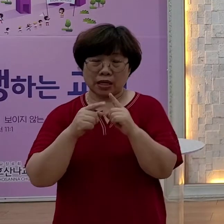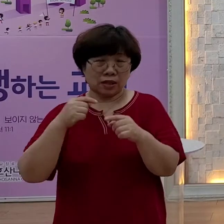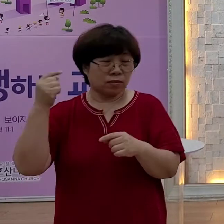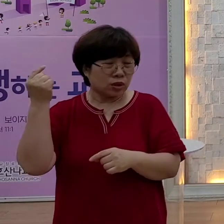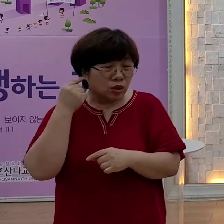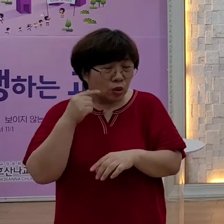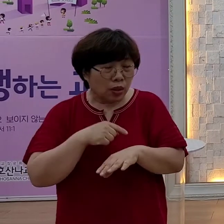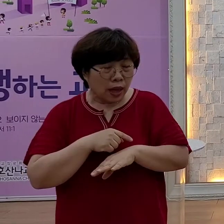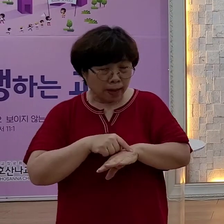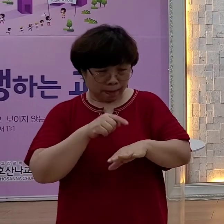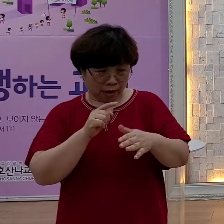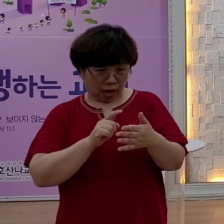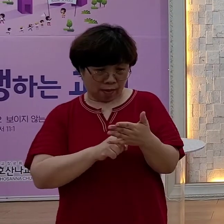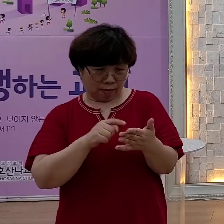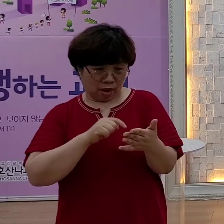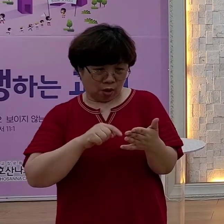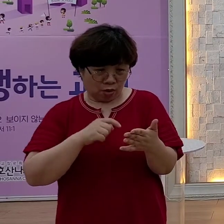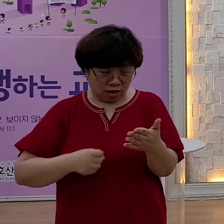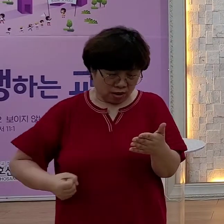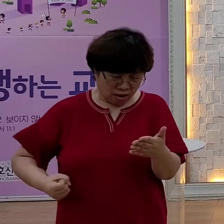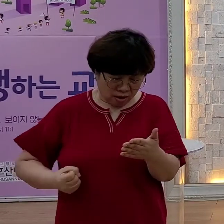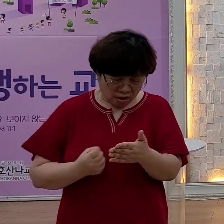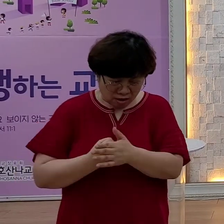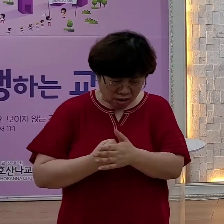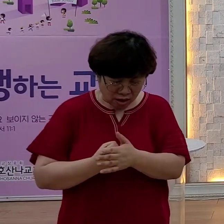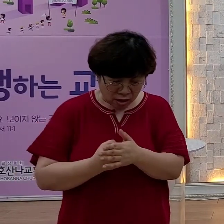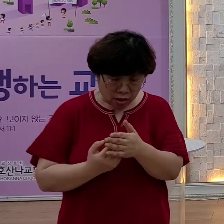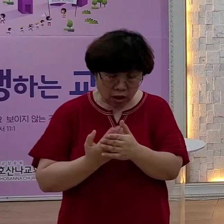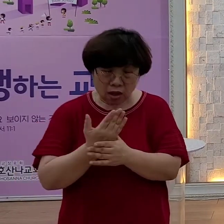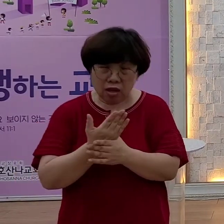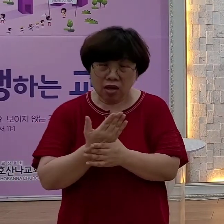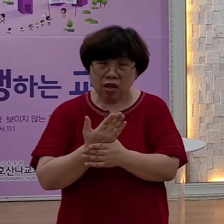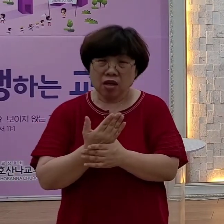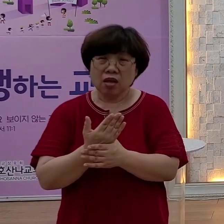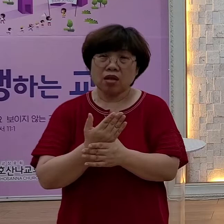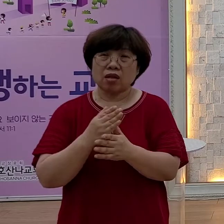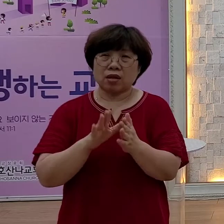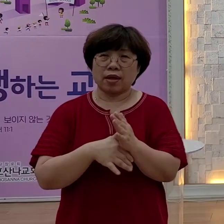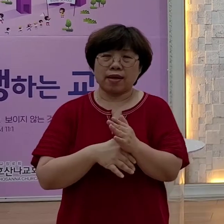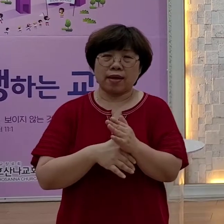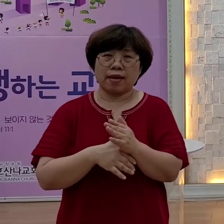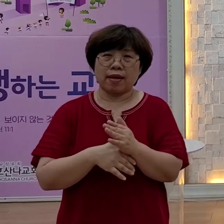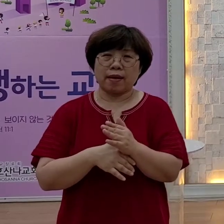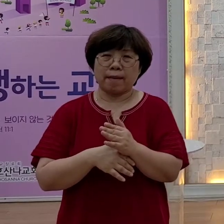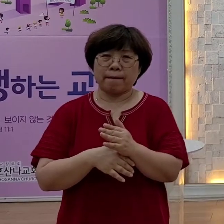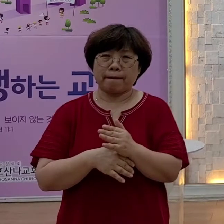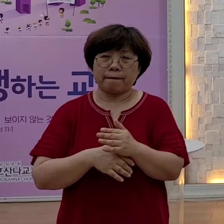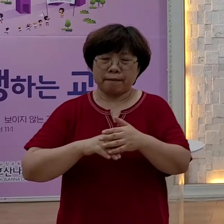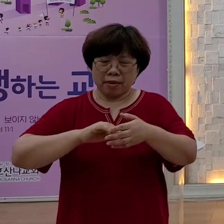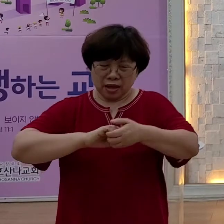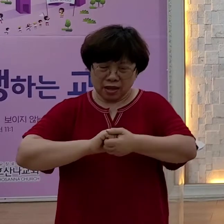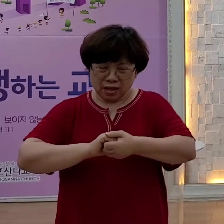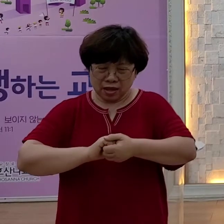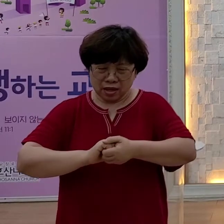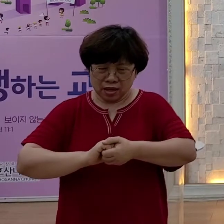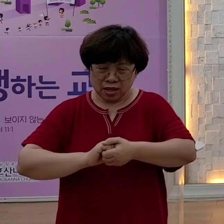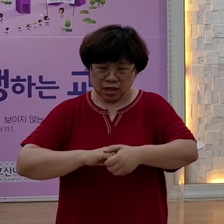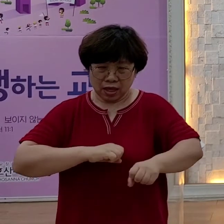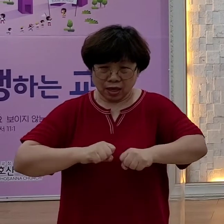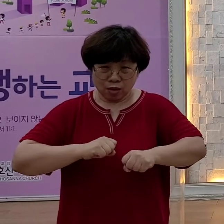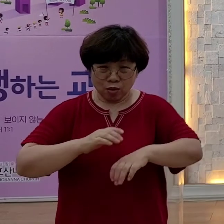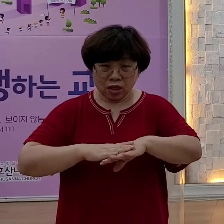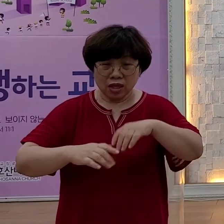우리 마음속에 뭔가 결단이 섰으면은 오늘 반드시 그 행동으로